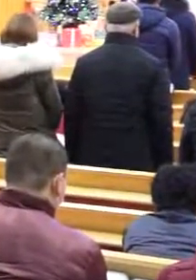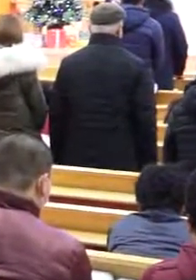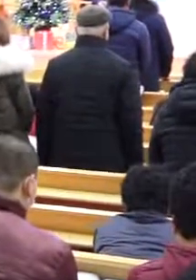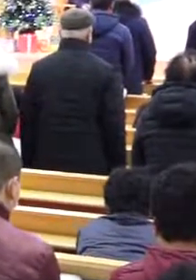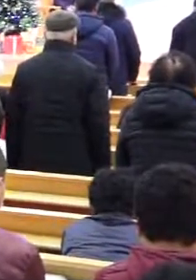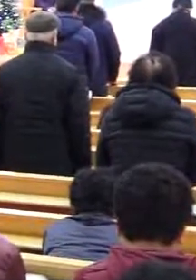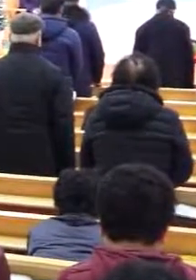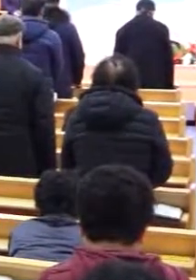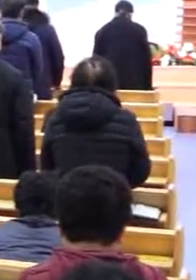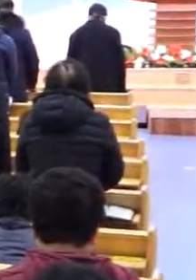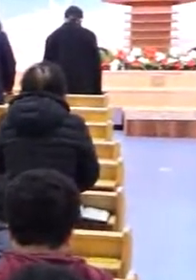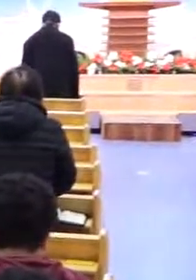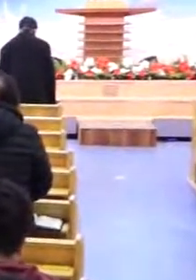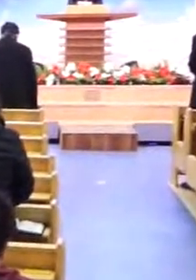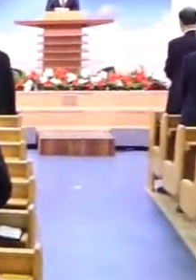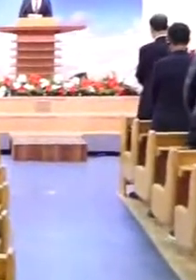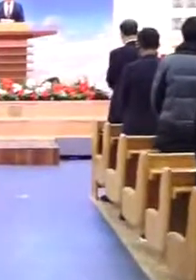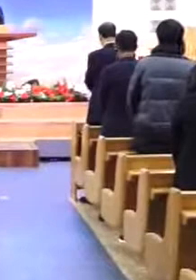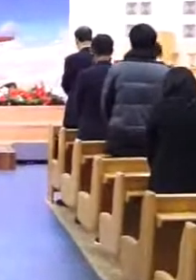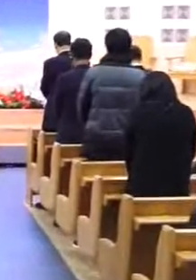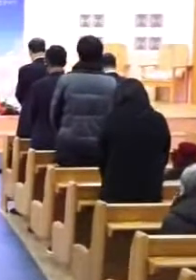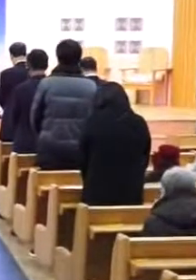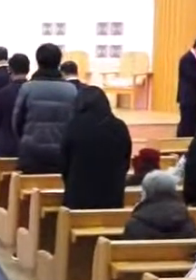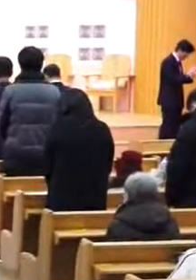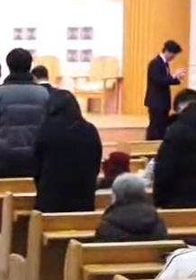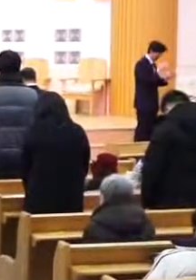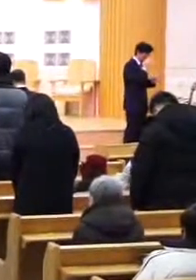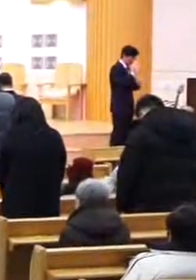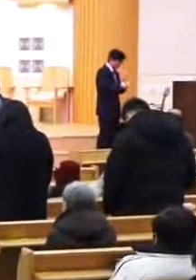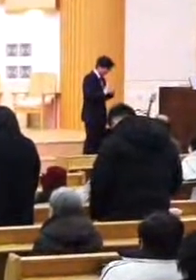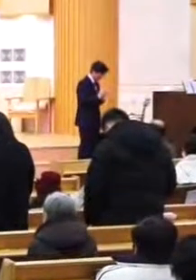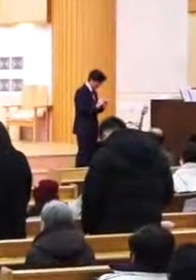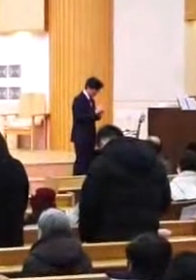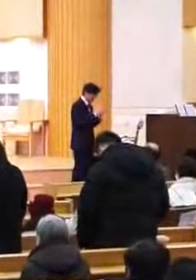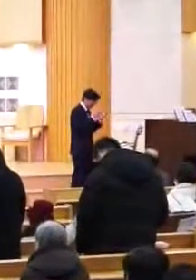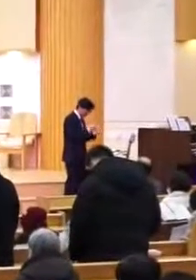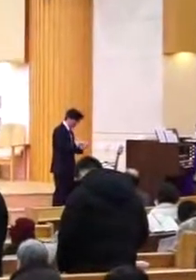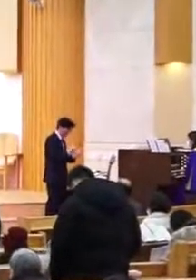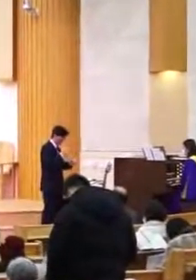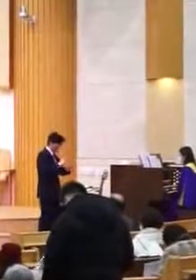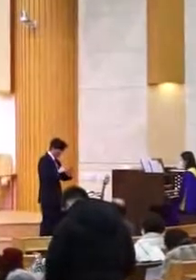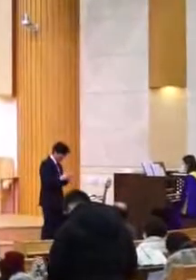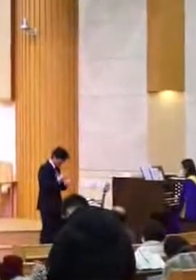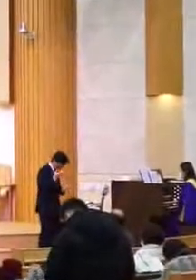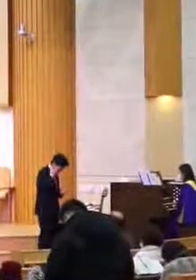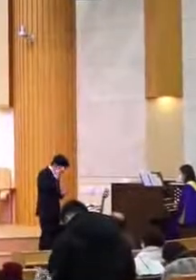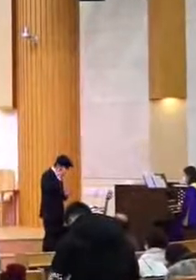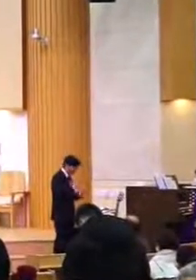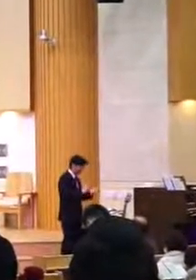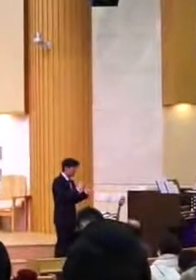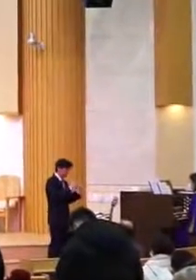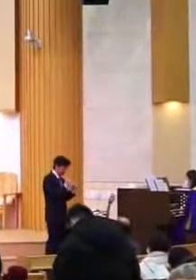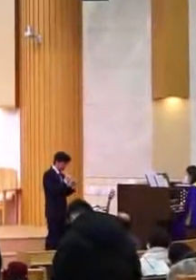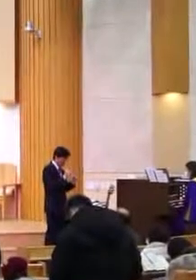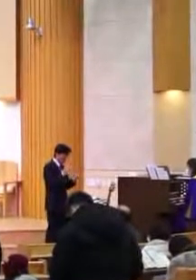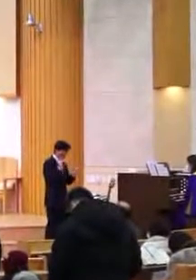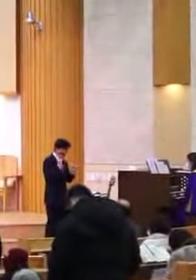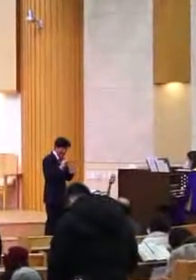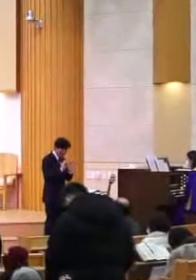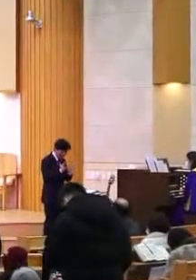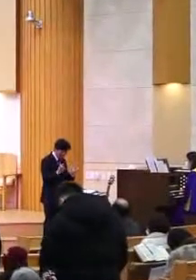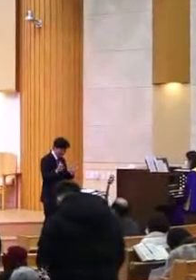성령께서 다스려 주시어서 가정마다 하나님의 사랑이 넘치고 신령마다 신앙의 부흥이 있게 하시고 직장과